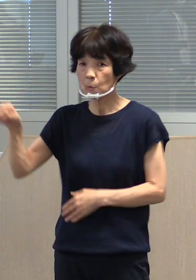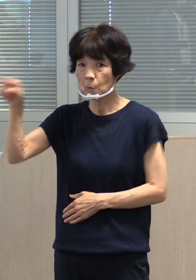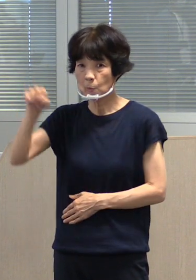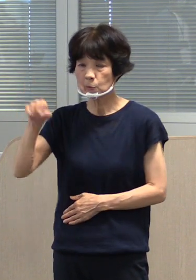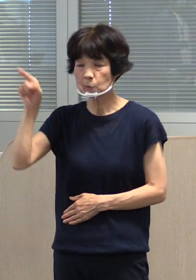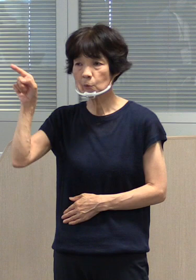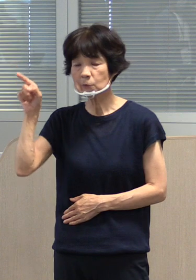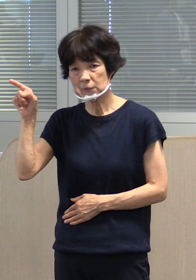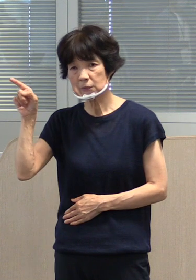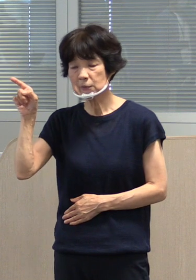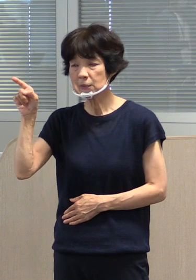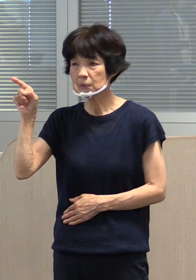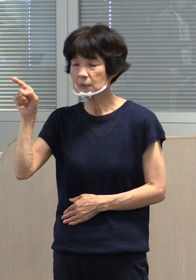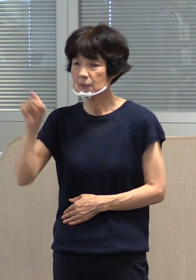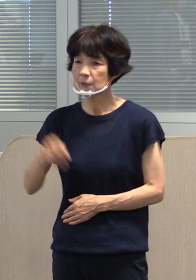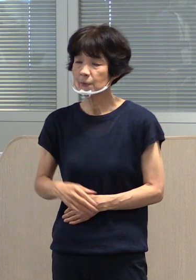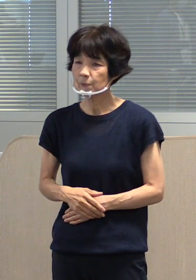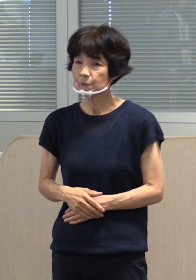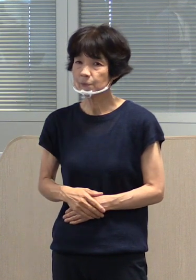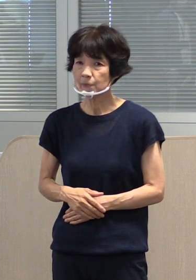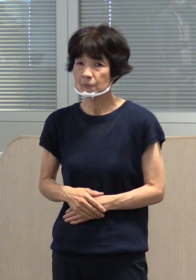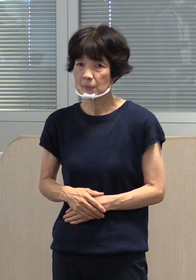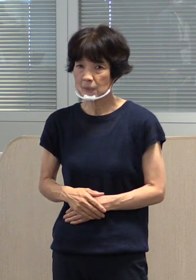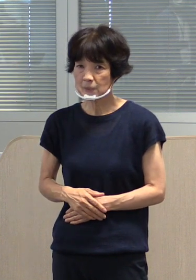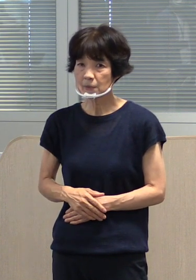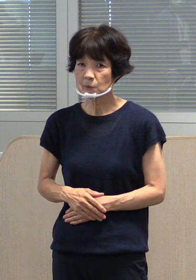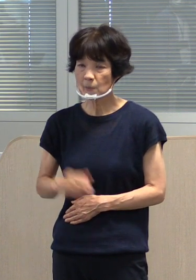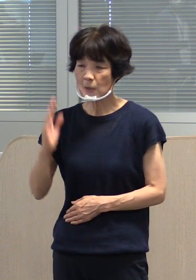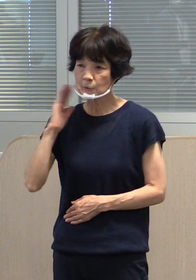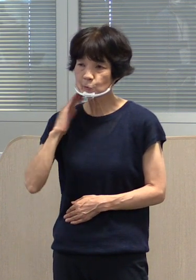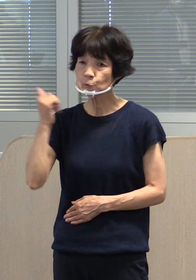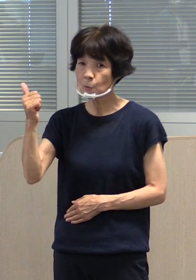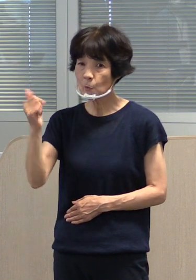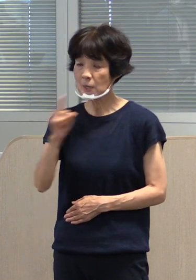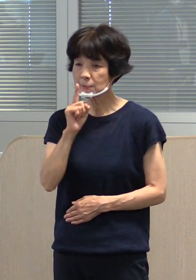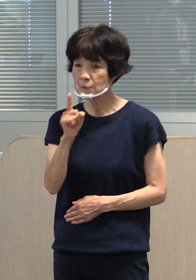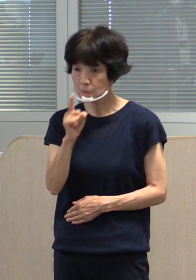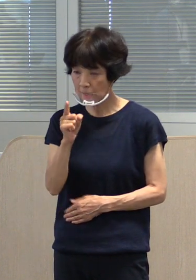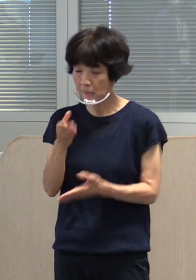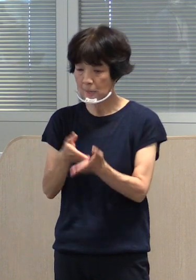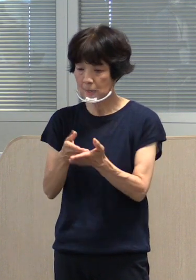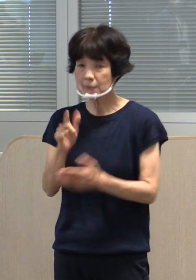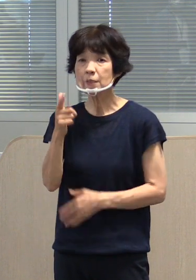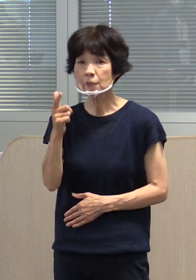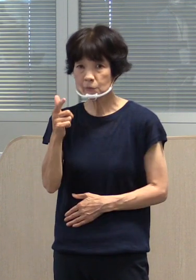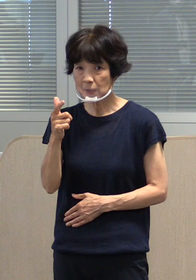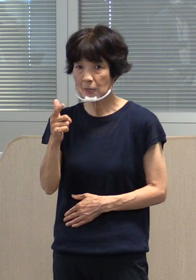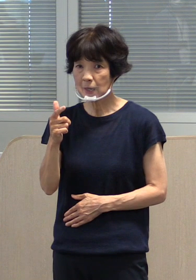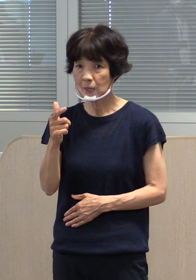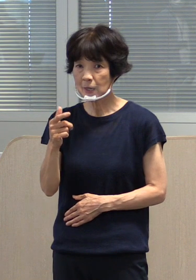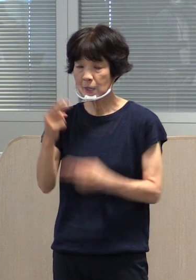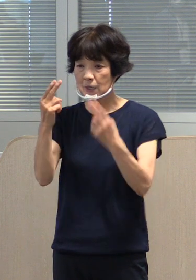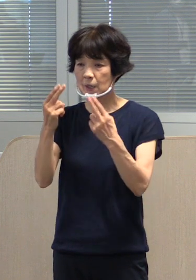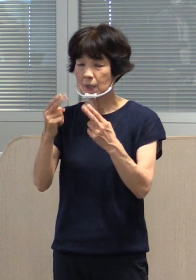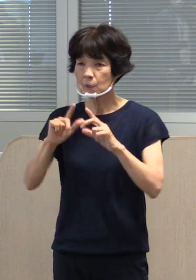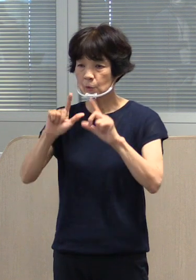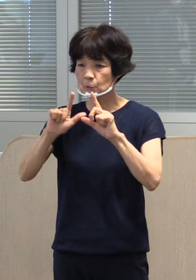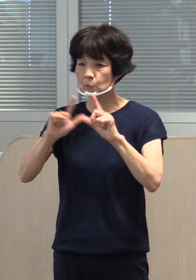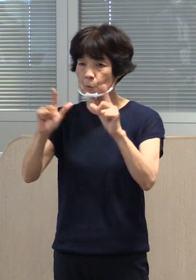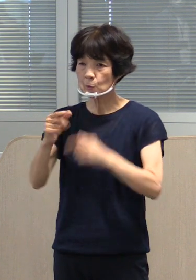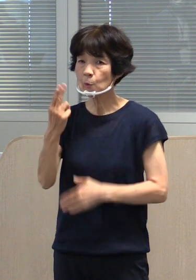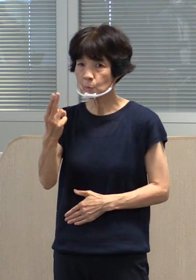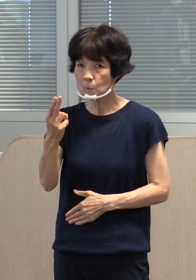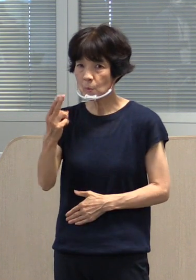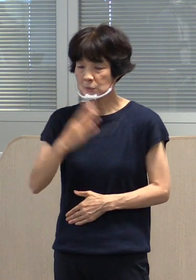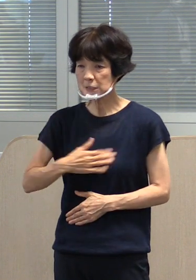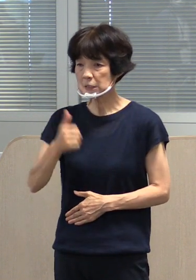いうところだから総理が言うことなくてねあれ都知事が言うことなんですよ。総理が